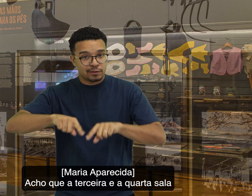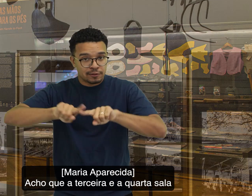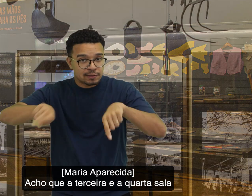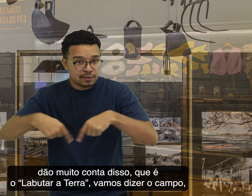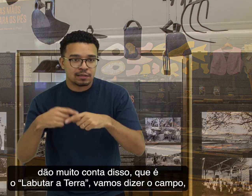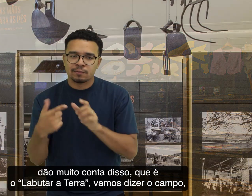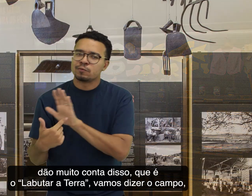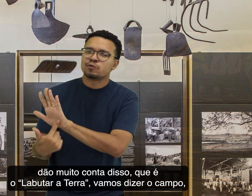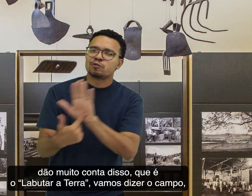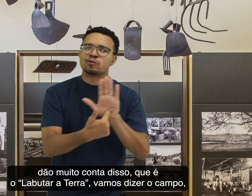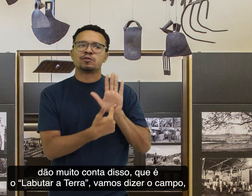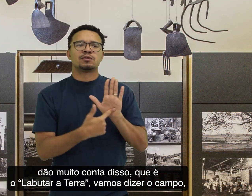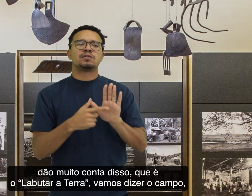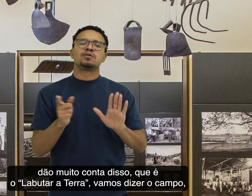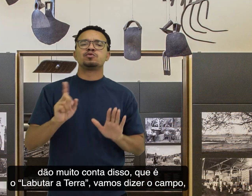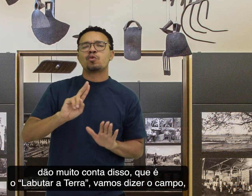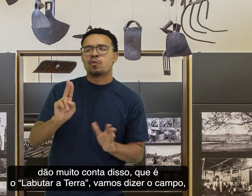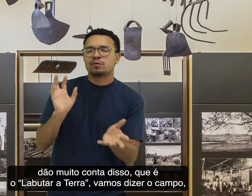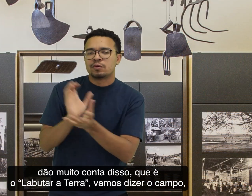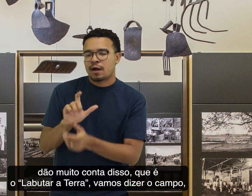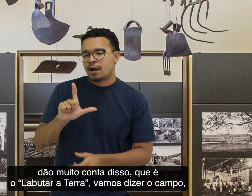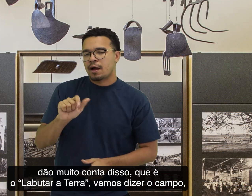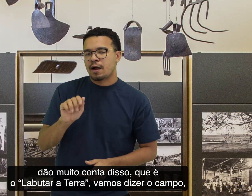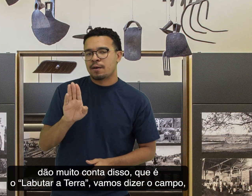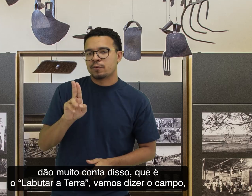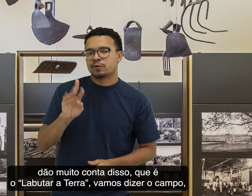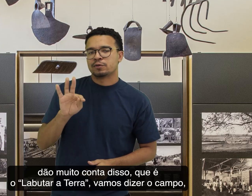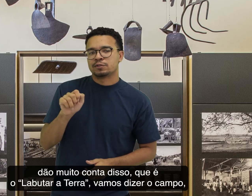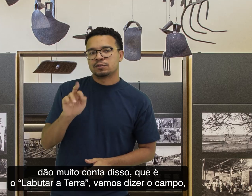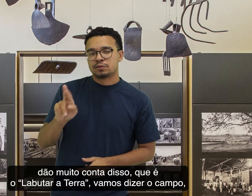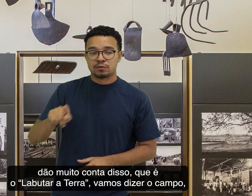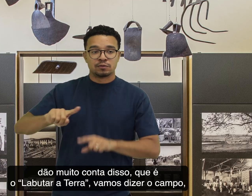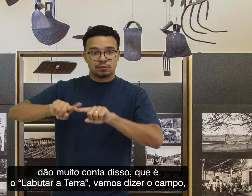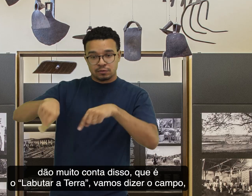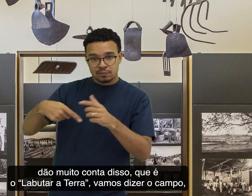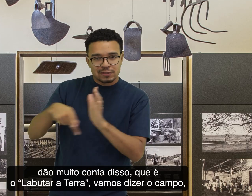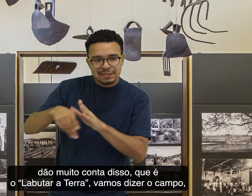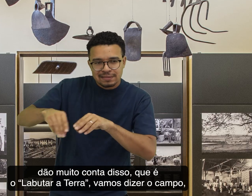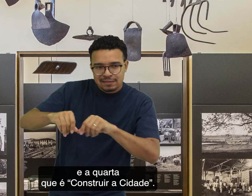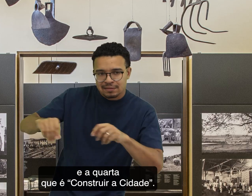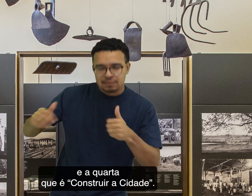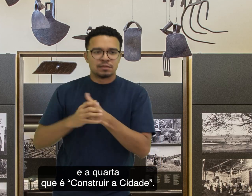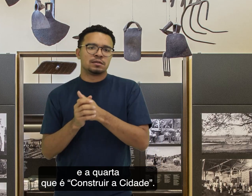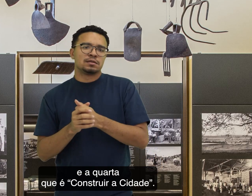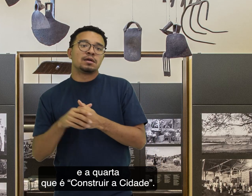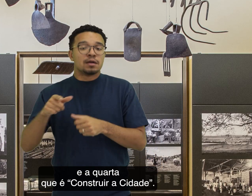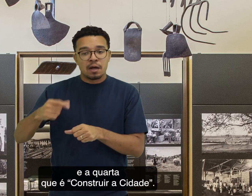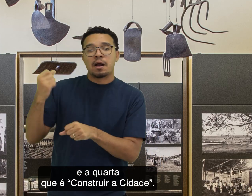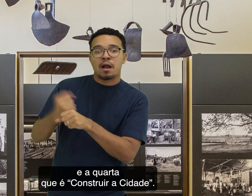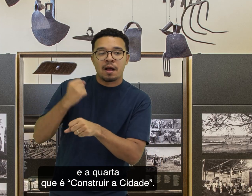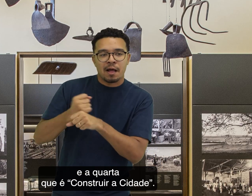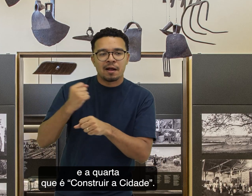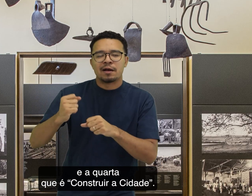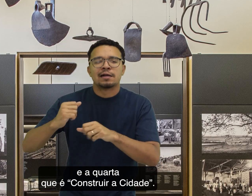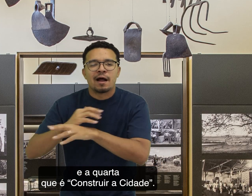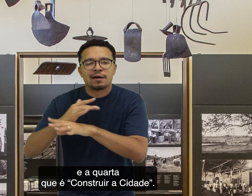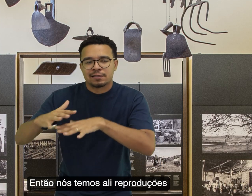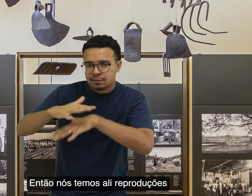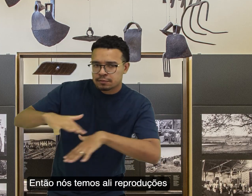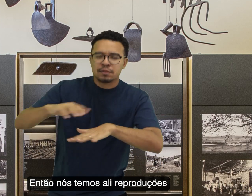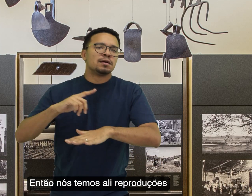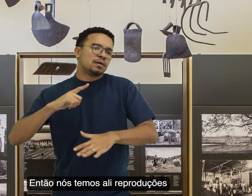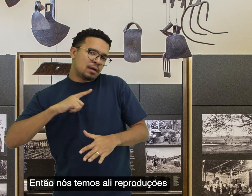que a terceira e a quarta sala dão muito conta disso, que um é o labutar a terra, né, vamos dizer ali o campo, e a quarta que é construir